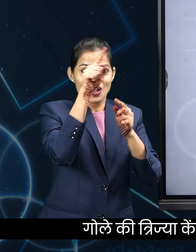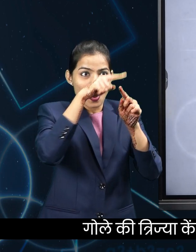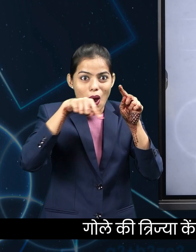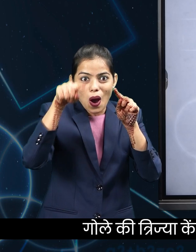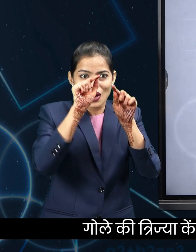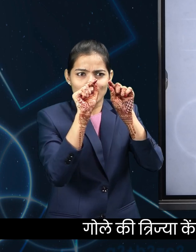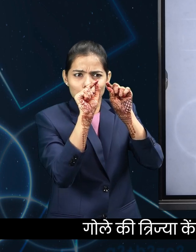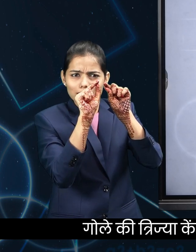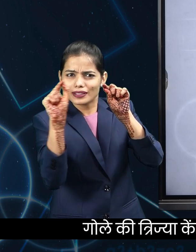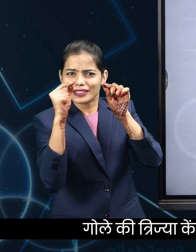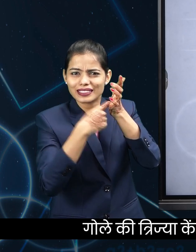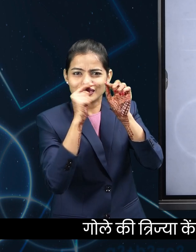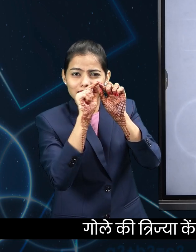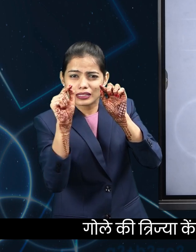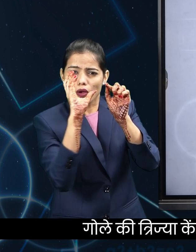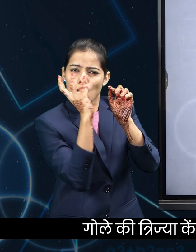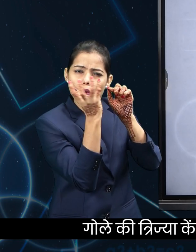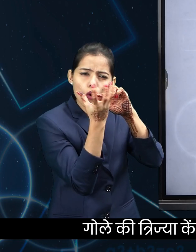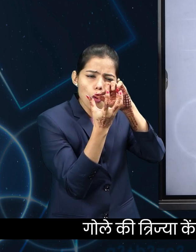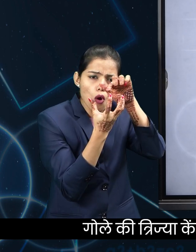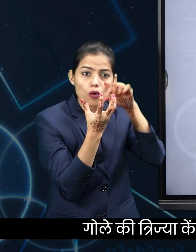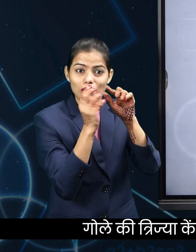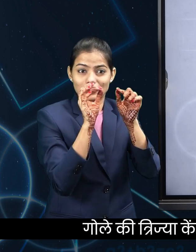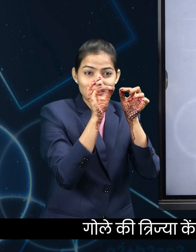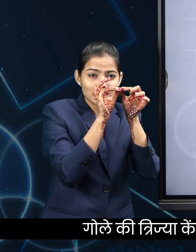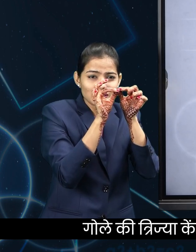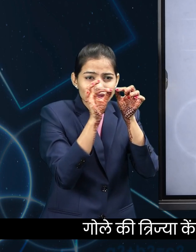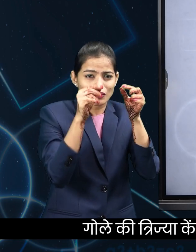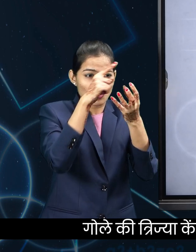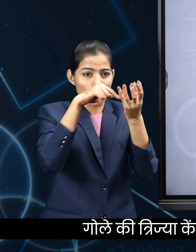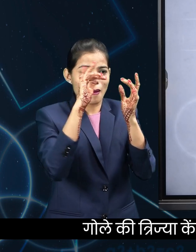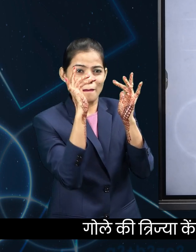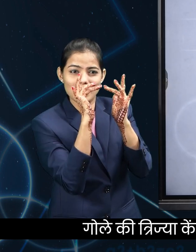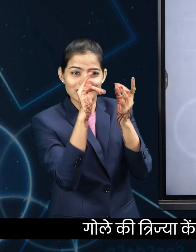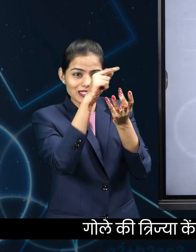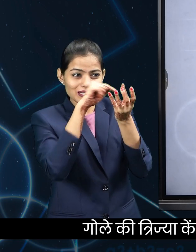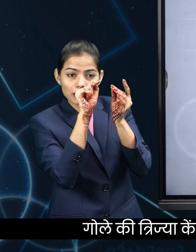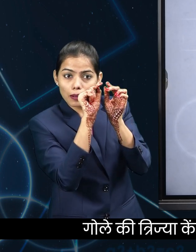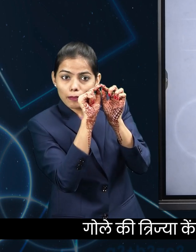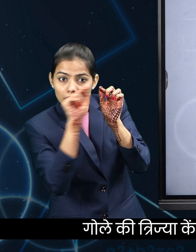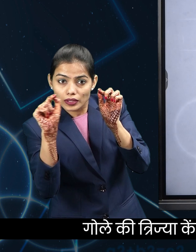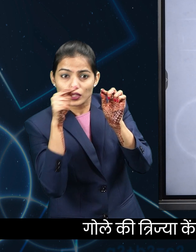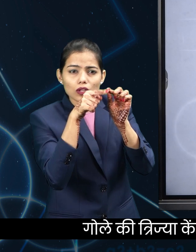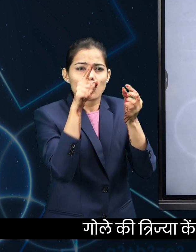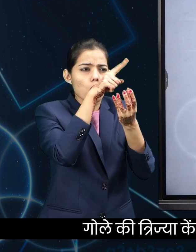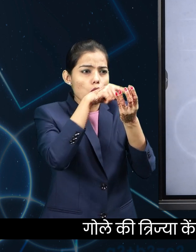गोले की त्रिज्या केंद्र से सतह पर किसी भी बिंदु तक की दूरी होती